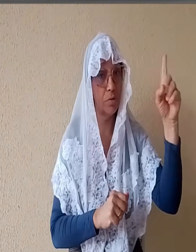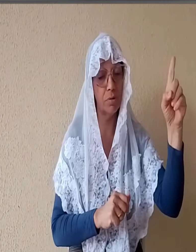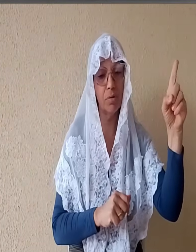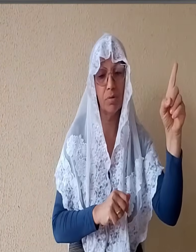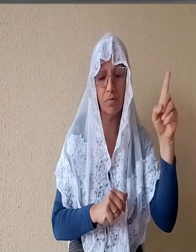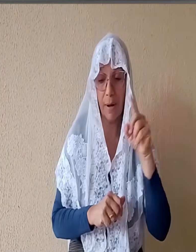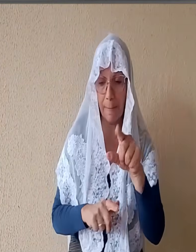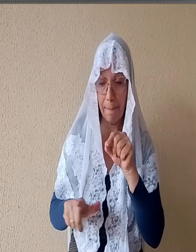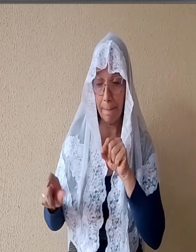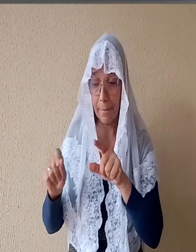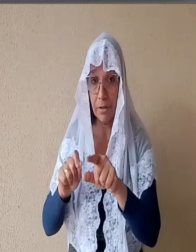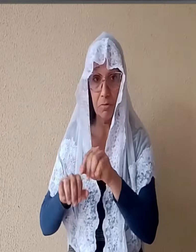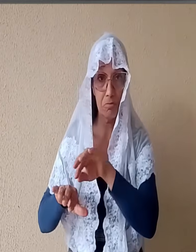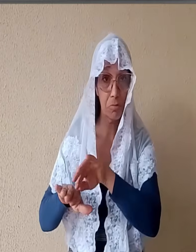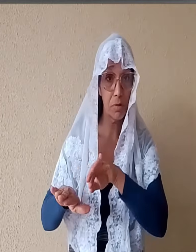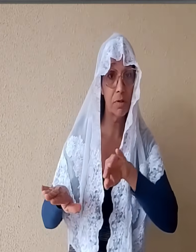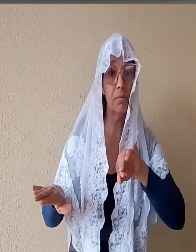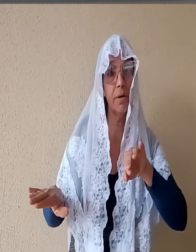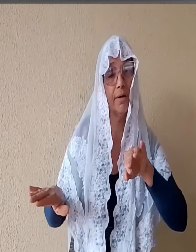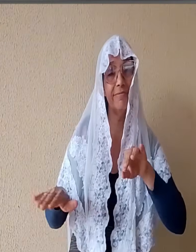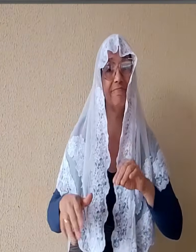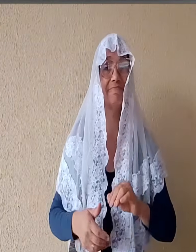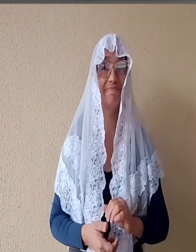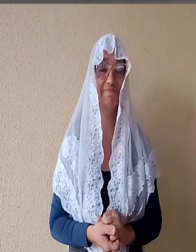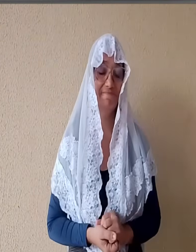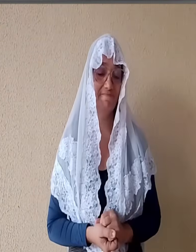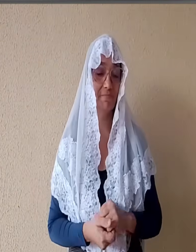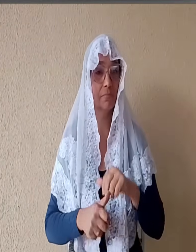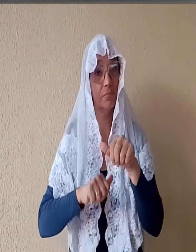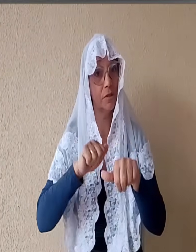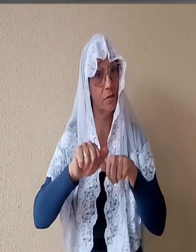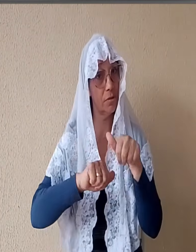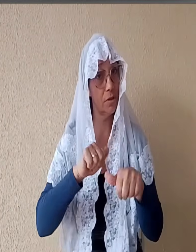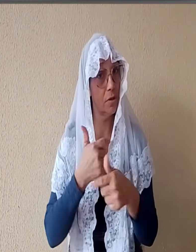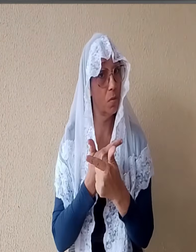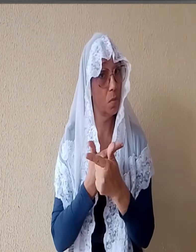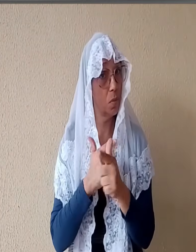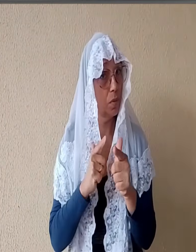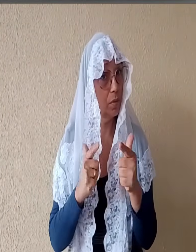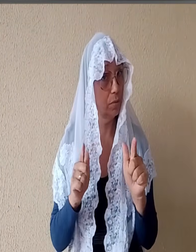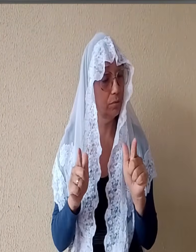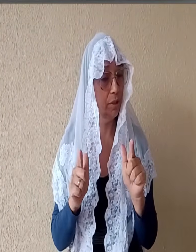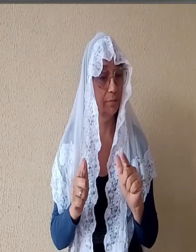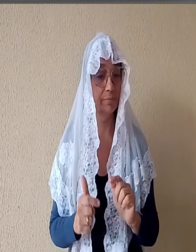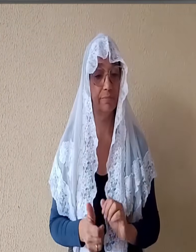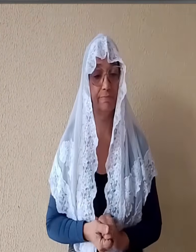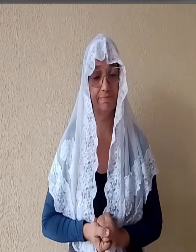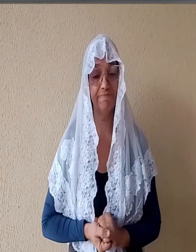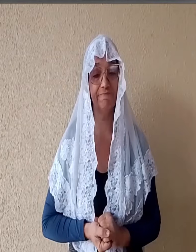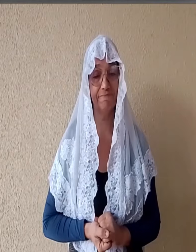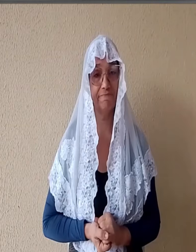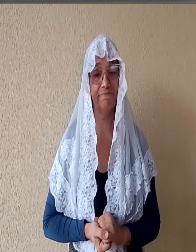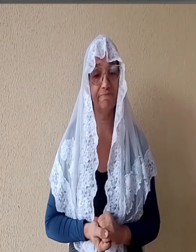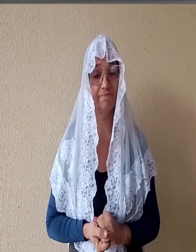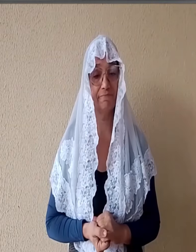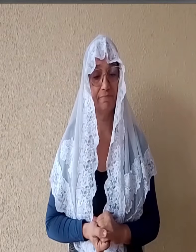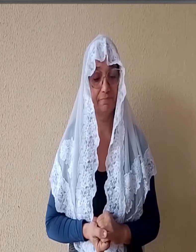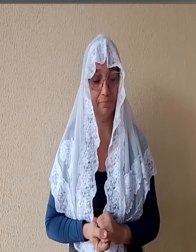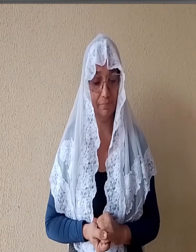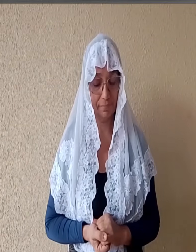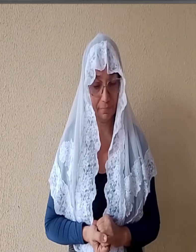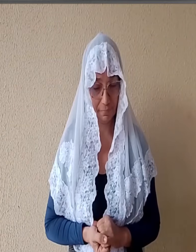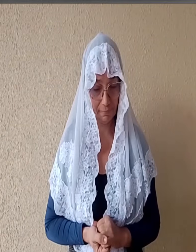determinou. Os apóstolos andavam, bendito é o nome, era embaixador, como eles pensou que os gibeons